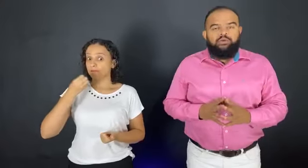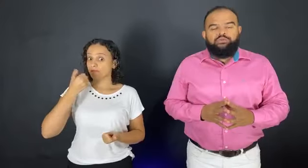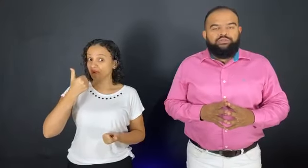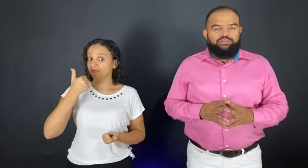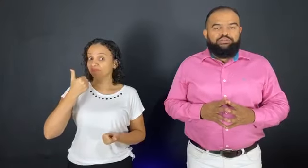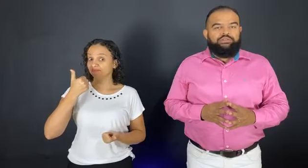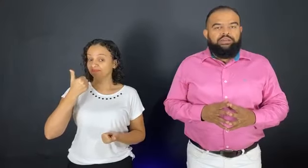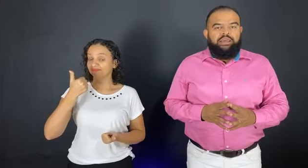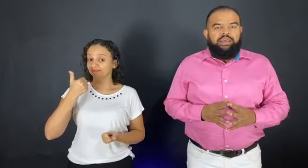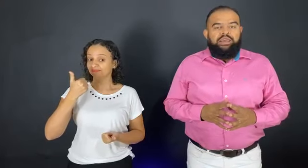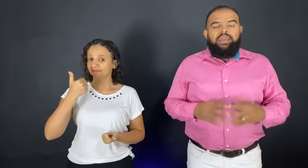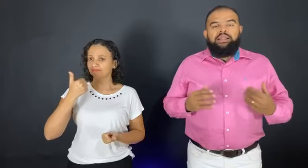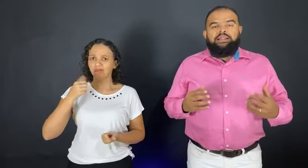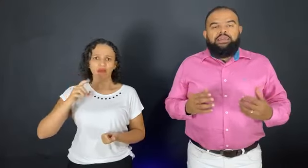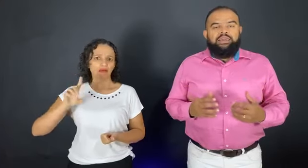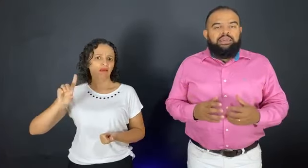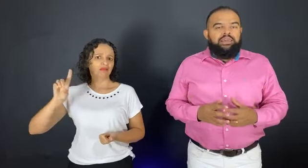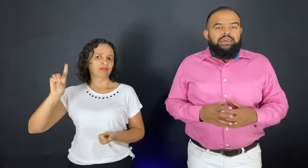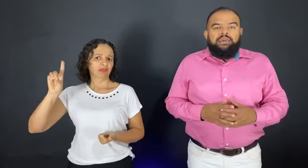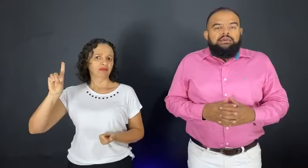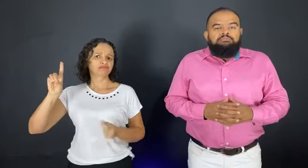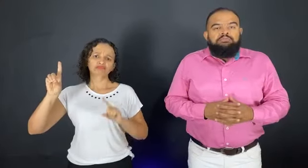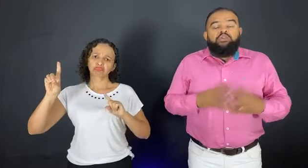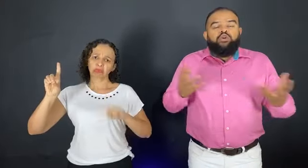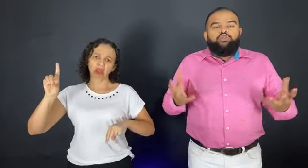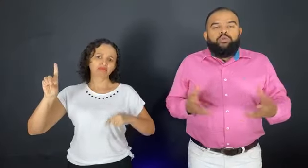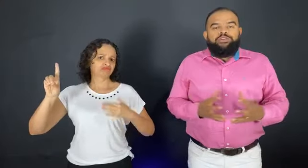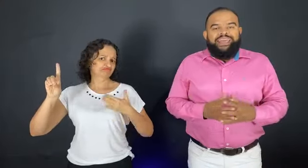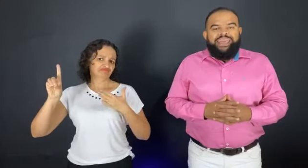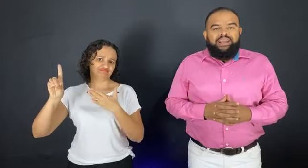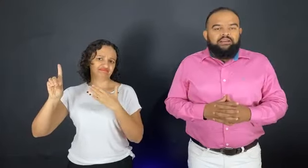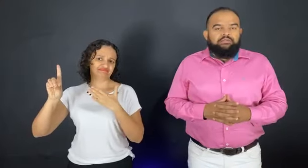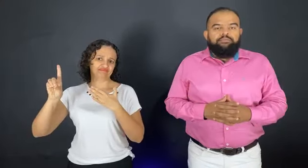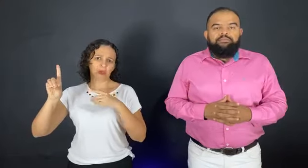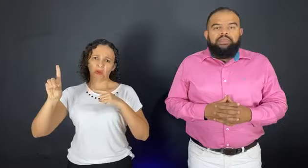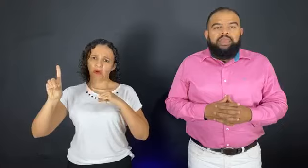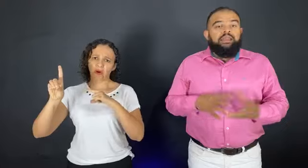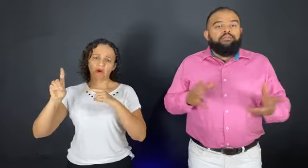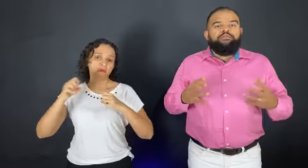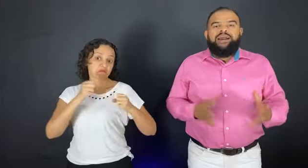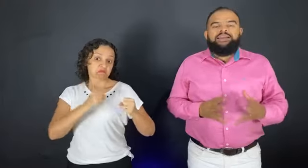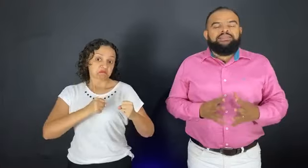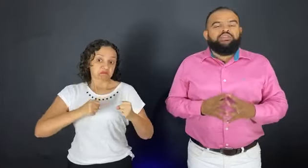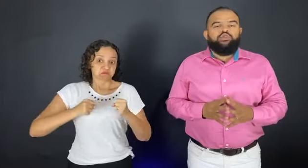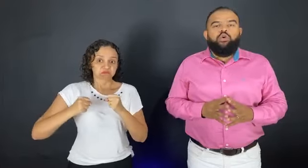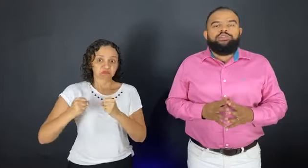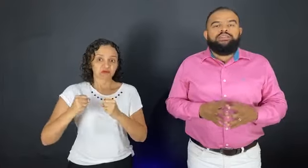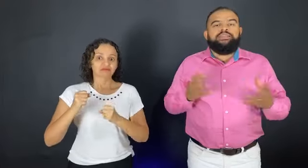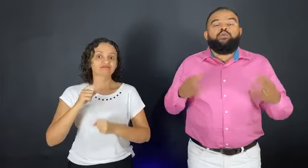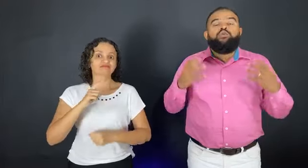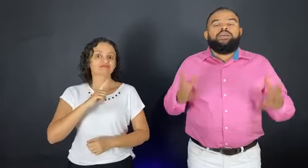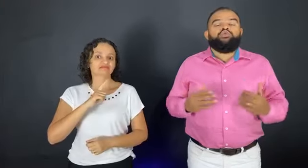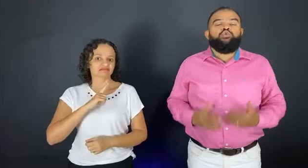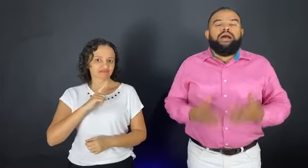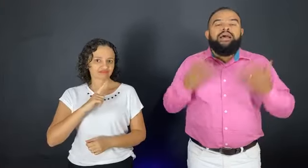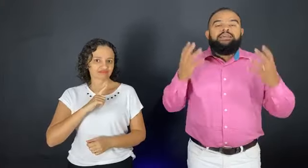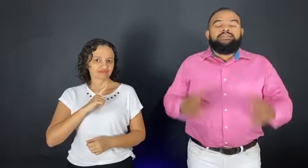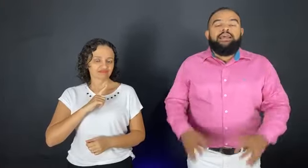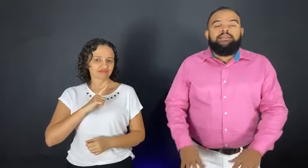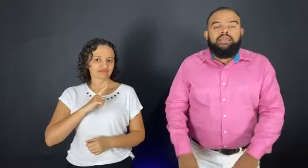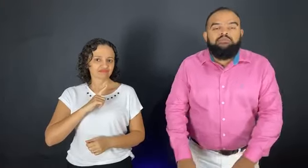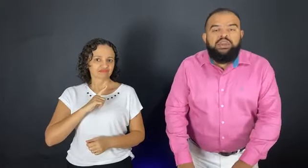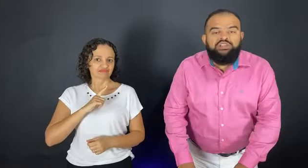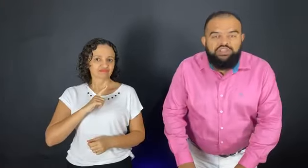é Deus, Ele tem todo o poder, Ele faz as coisas segundo a